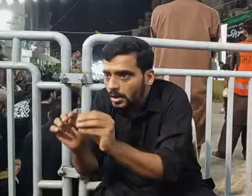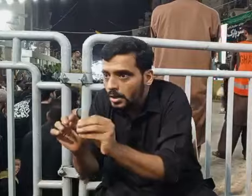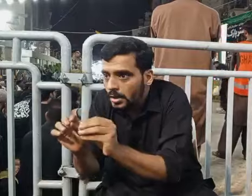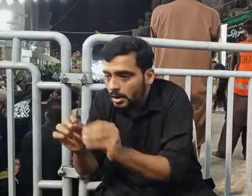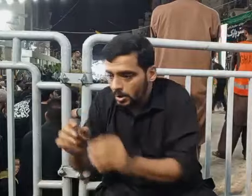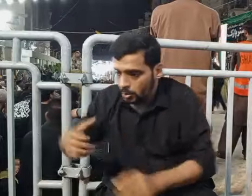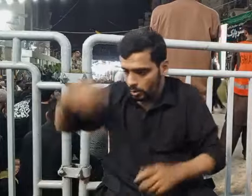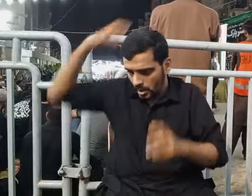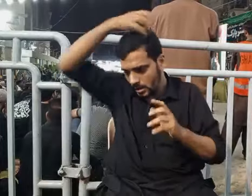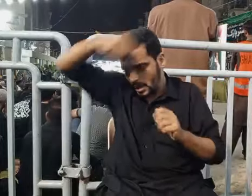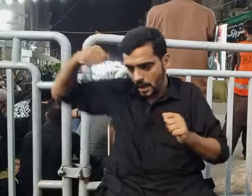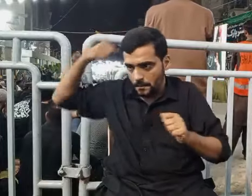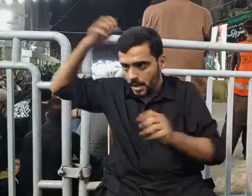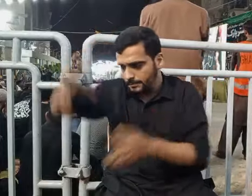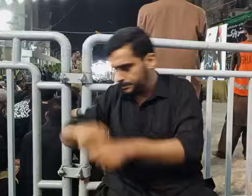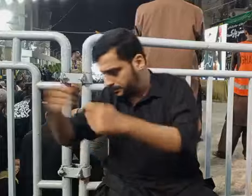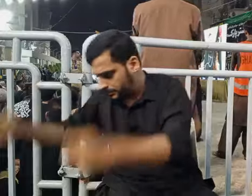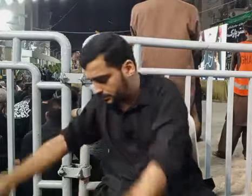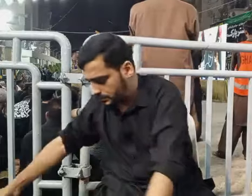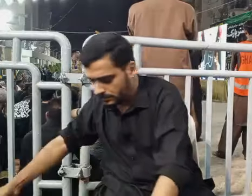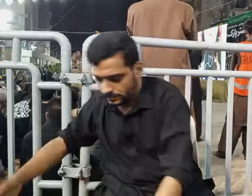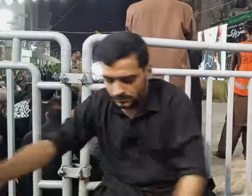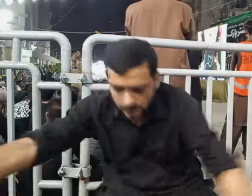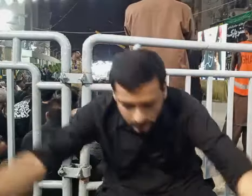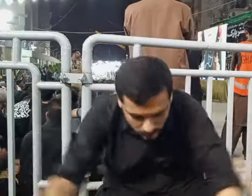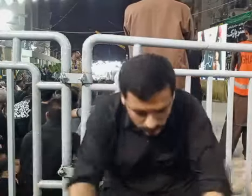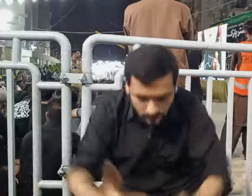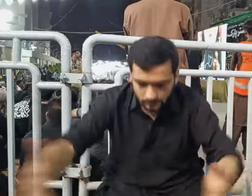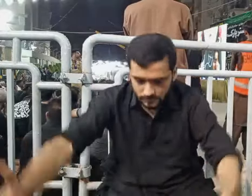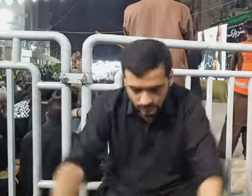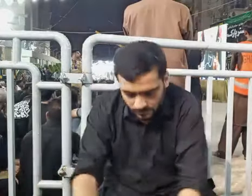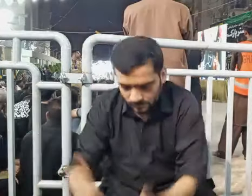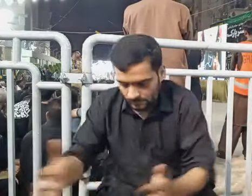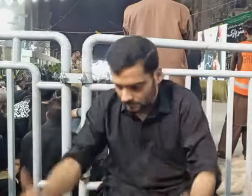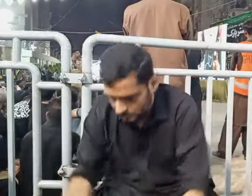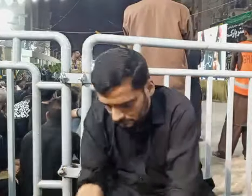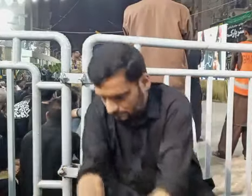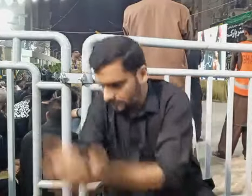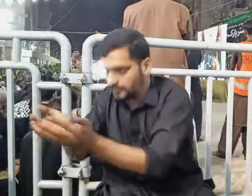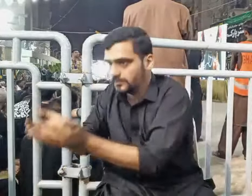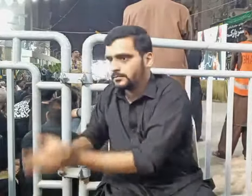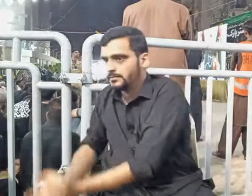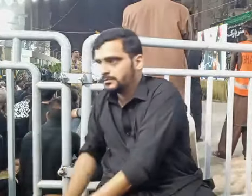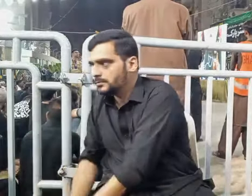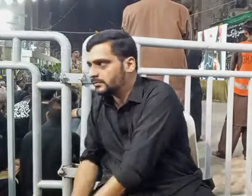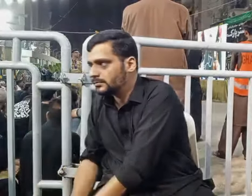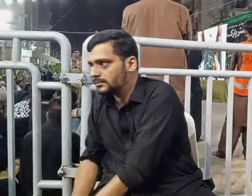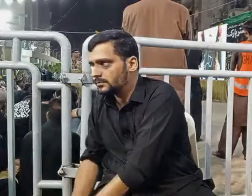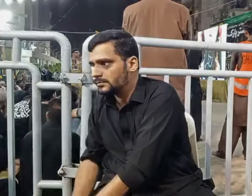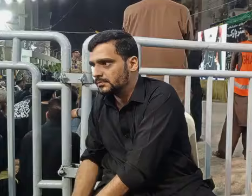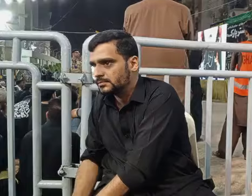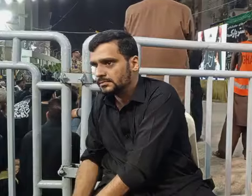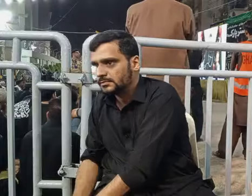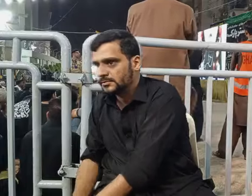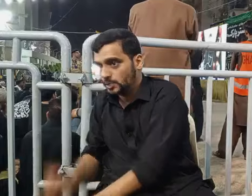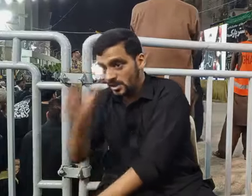اب میں چشم تصور سے سوچوں، جب آپ مدد کے لیے پکارتے ہیں مشکل کشا کو، مشکل میں ہو، تو کیا مولا حسین نے